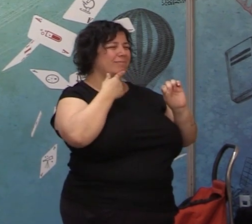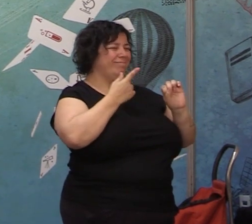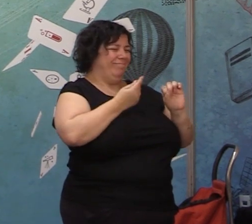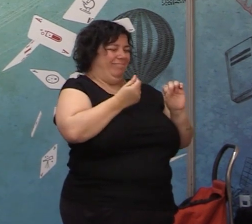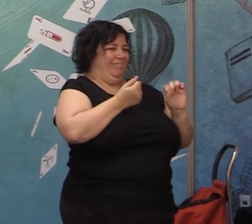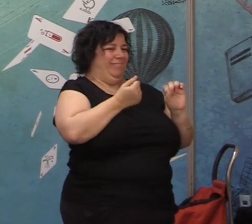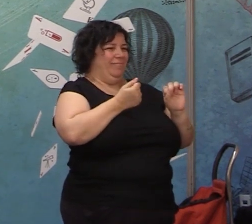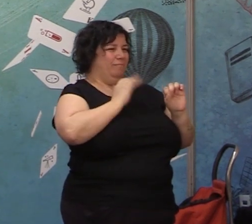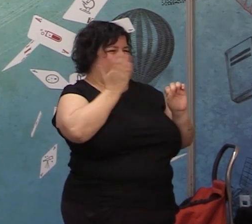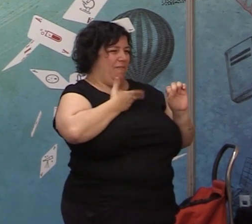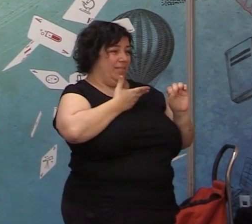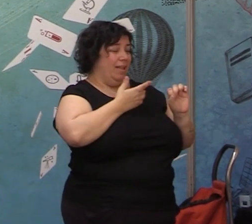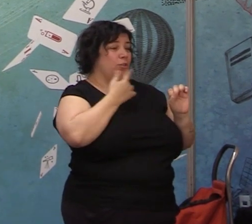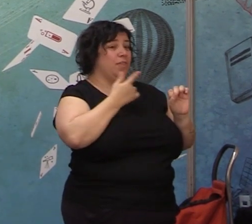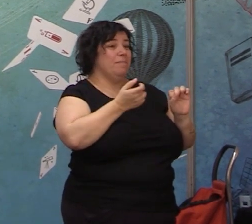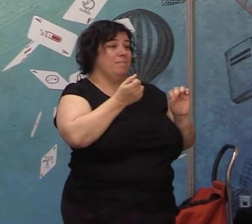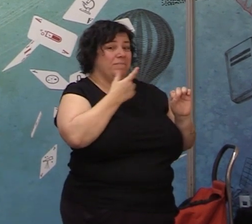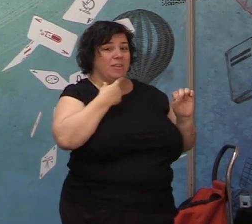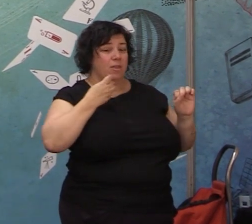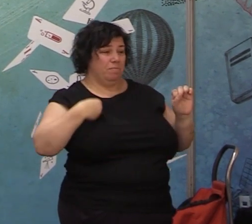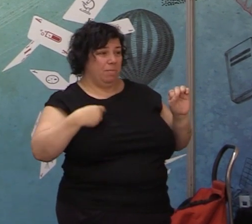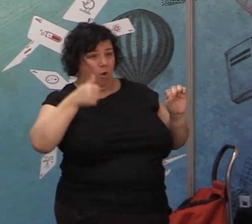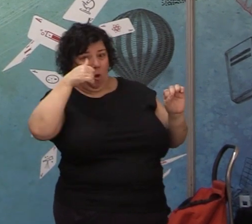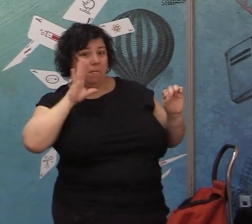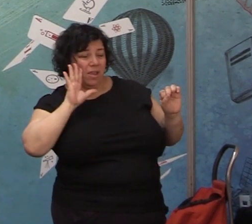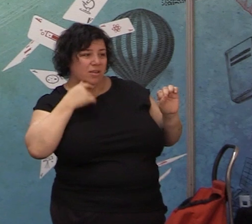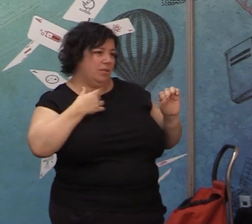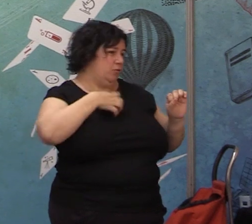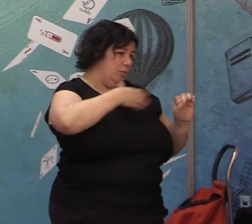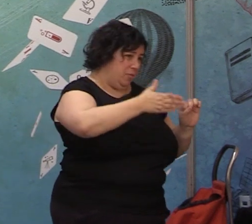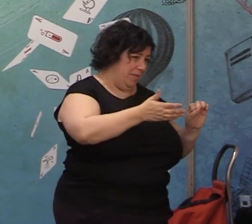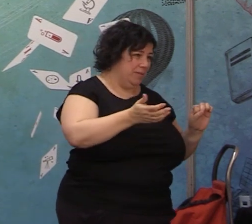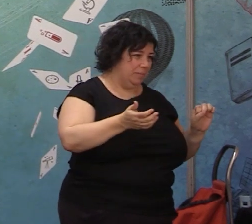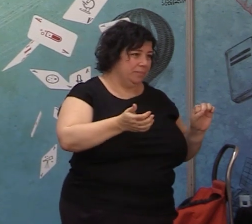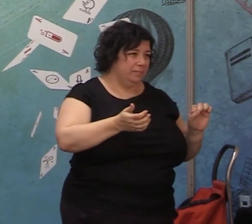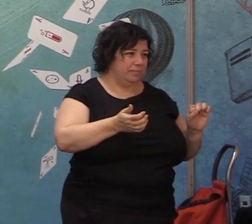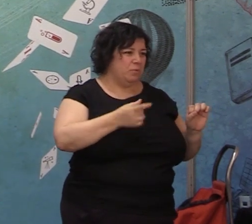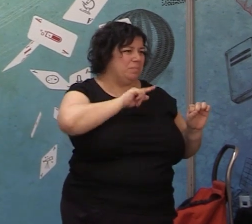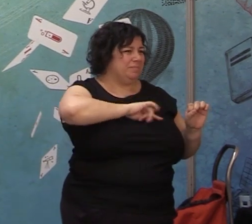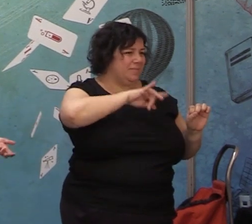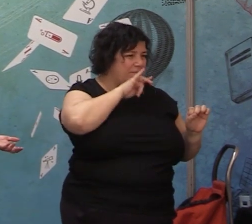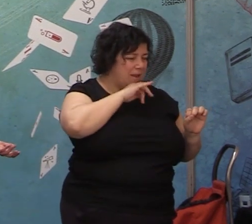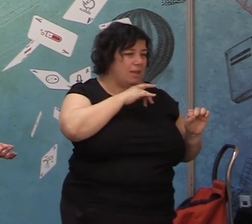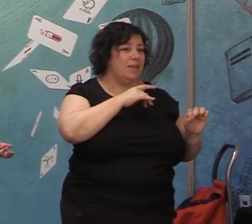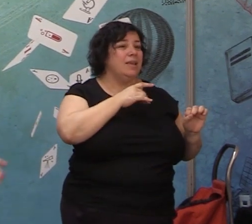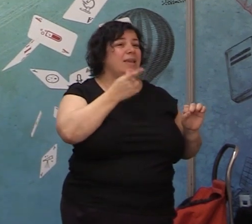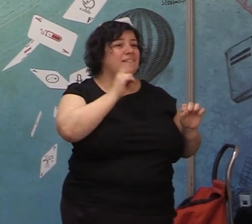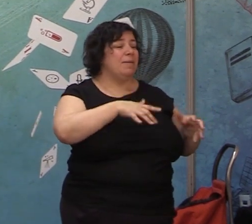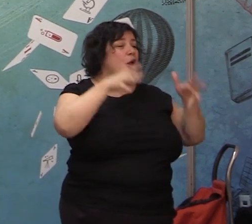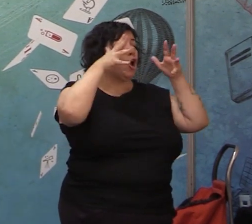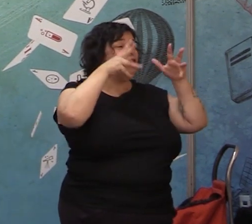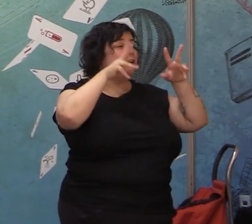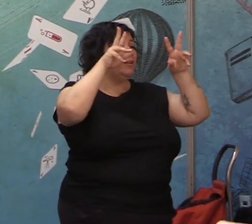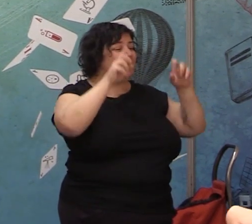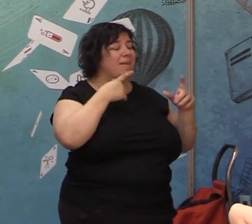y las podemos tratar menos con la tralla que deberíamos tratarles. Y se le da menos consejos sobre